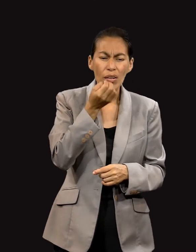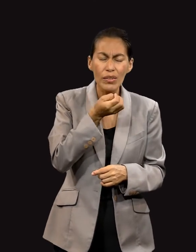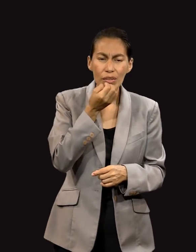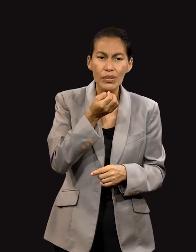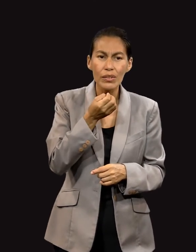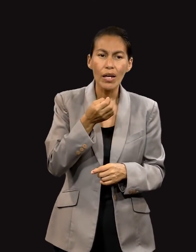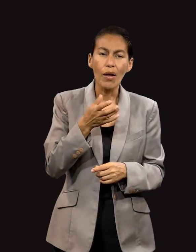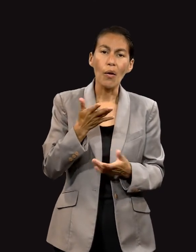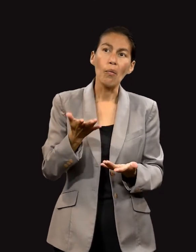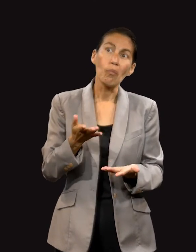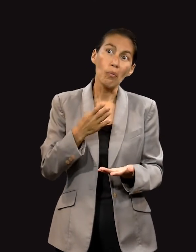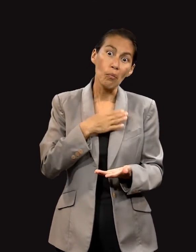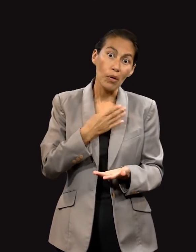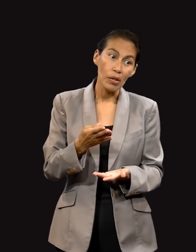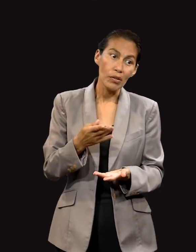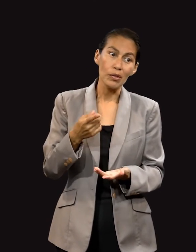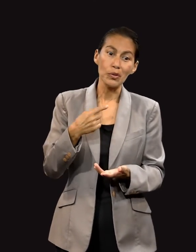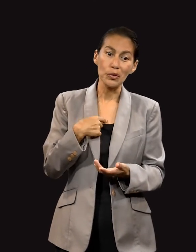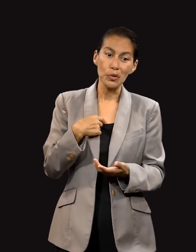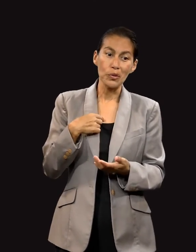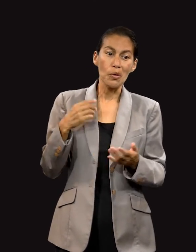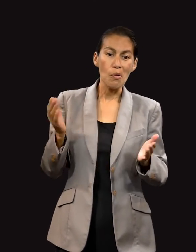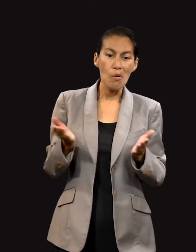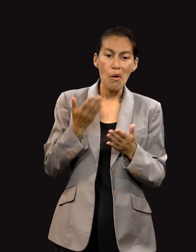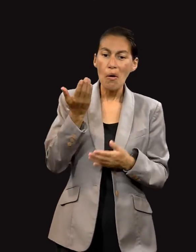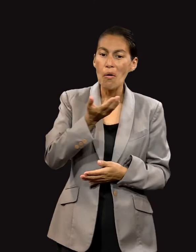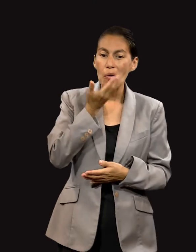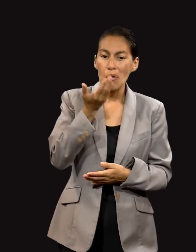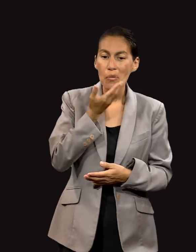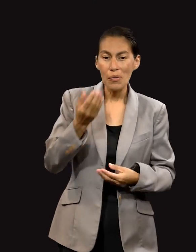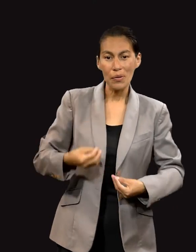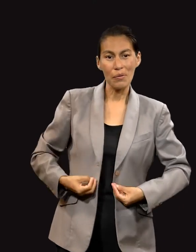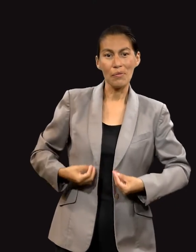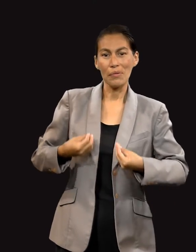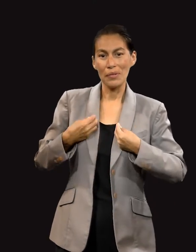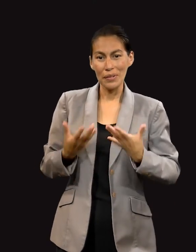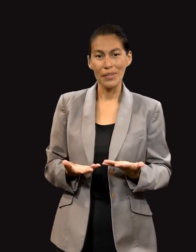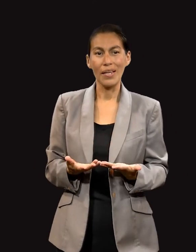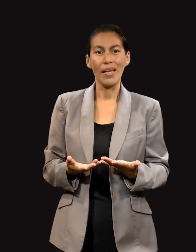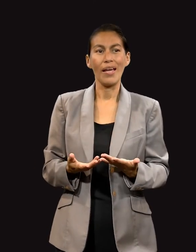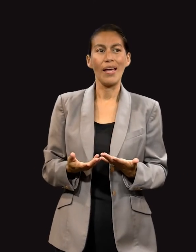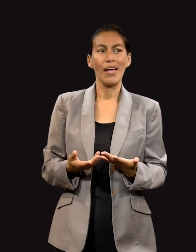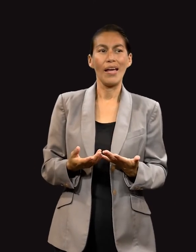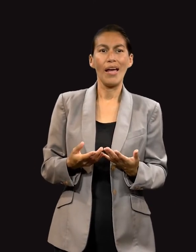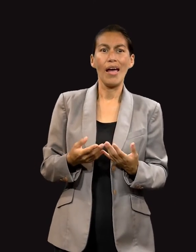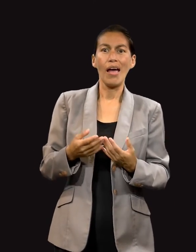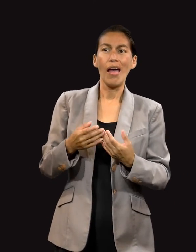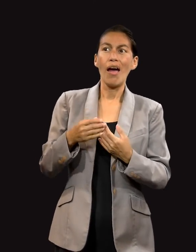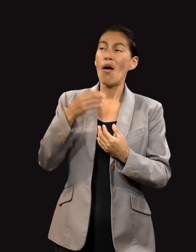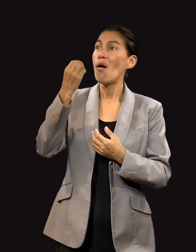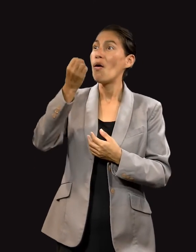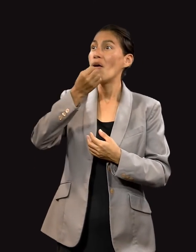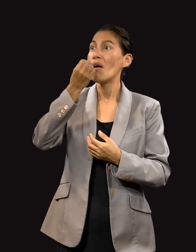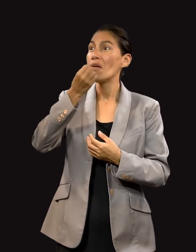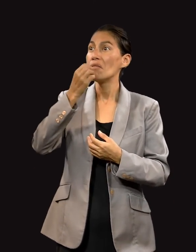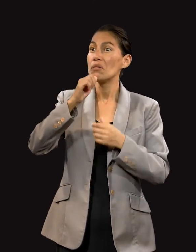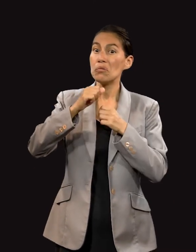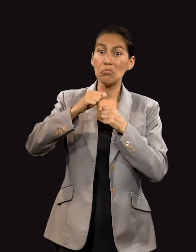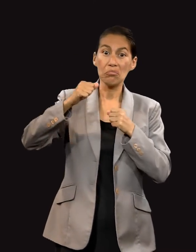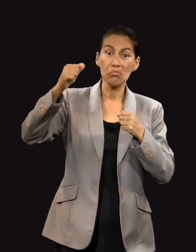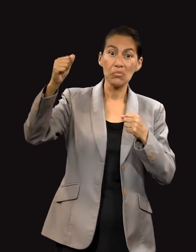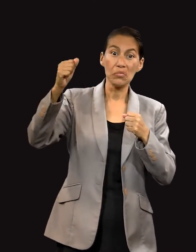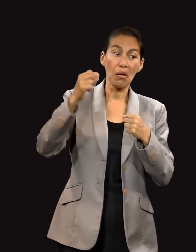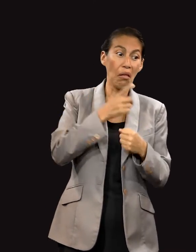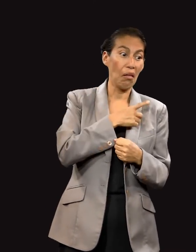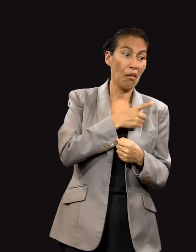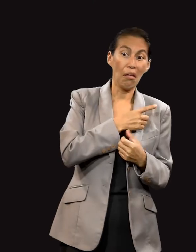estilo de vida porque estamos convencidas de que sin la oración pues estamos desprotegidas y